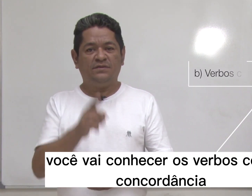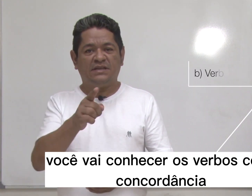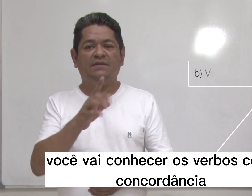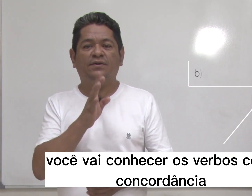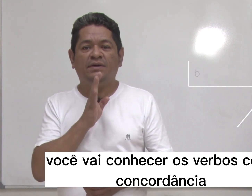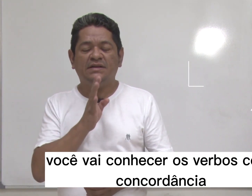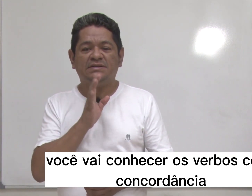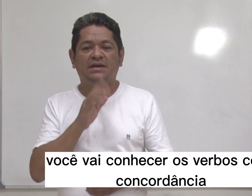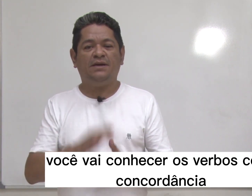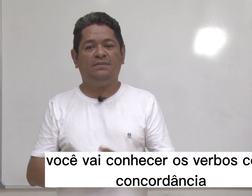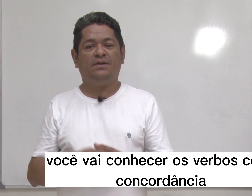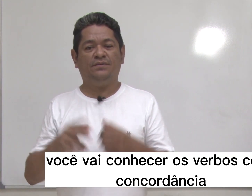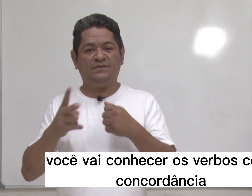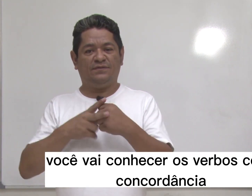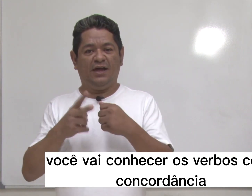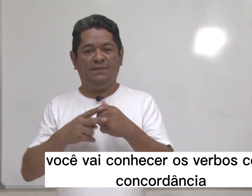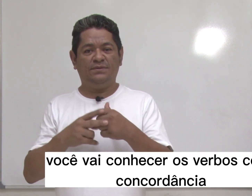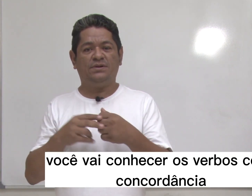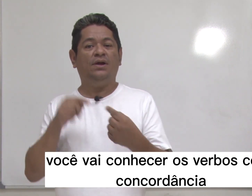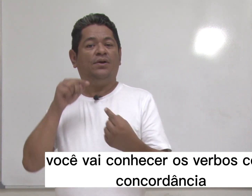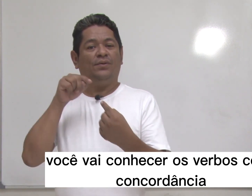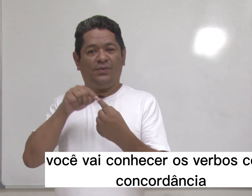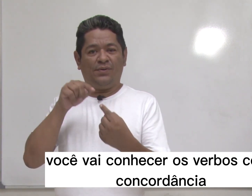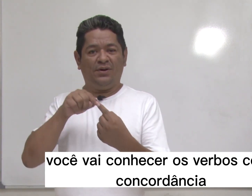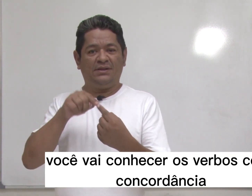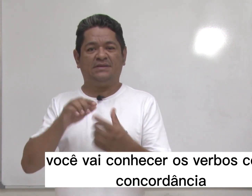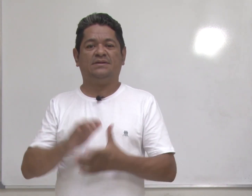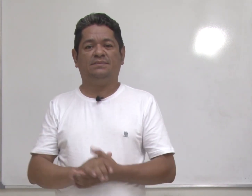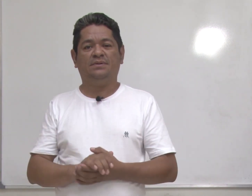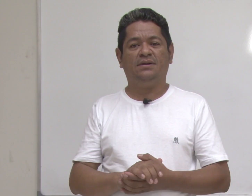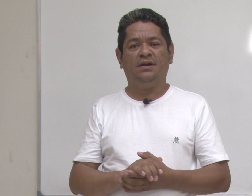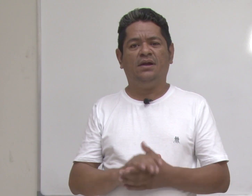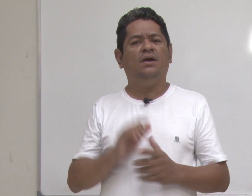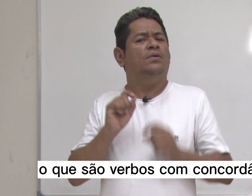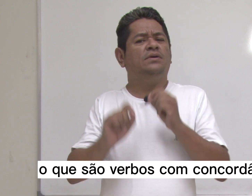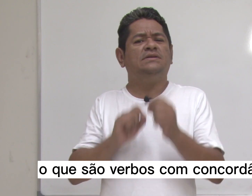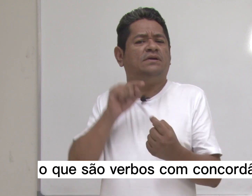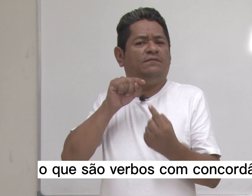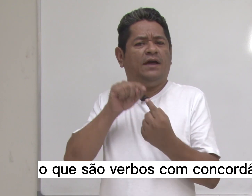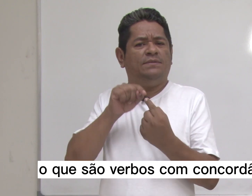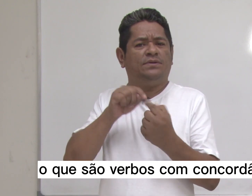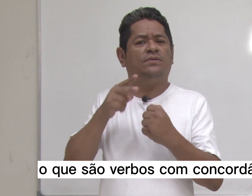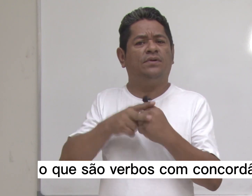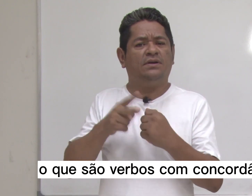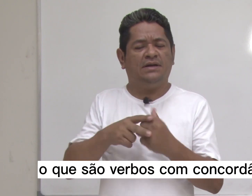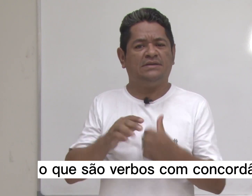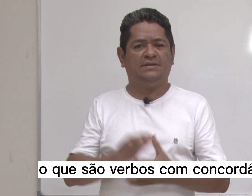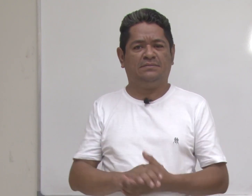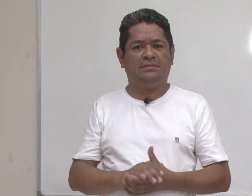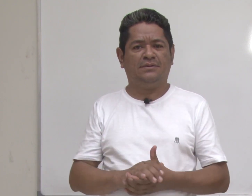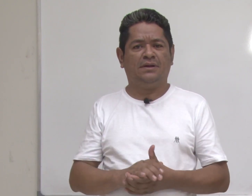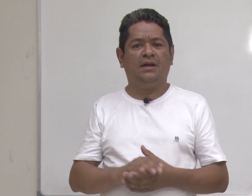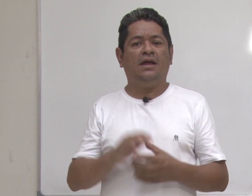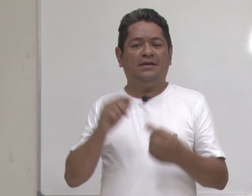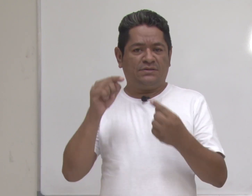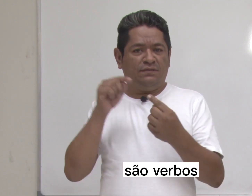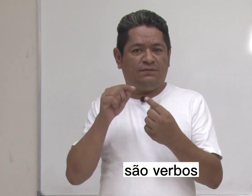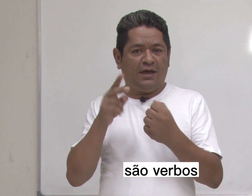você vai conhecer os verbos com concordância. O que são verbos com concordância? São